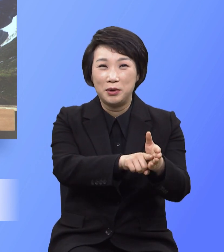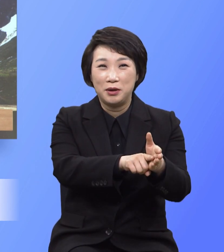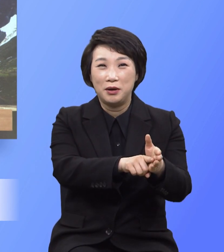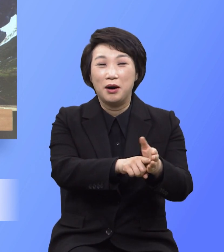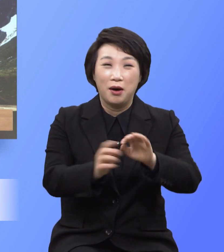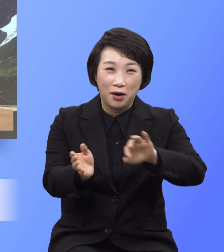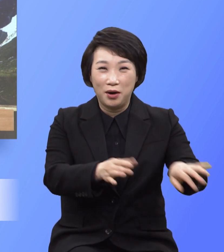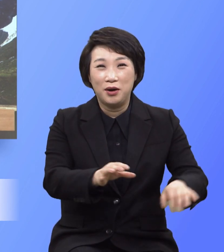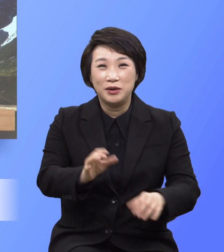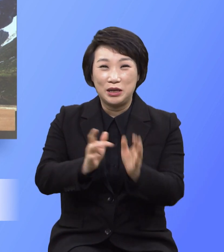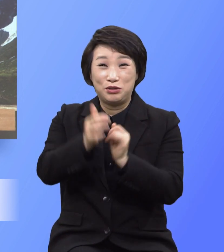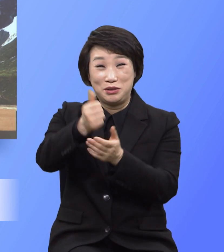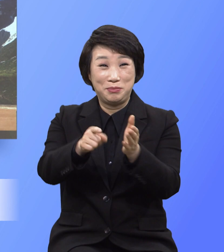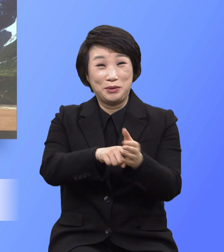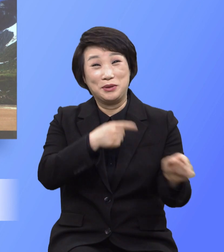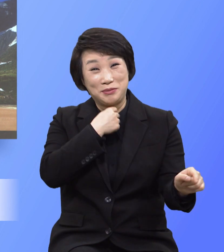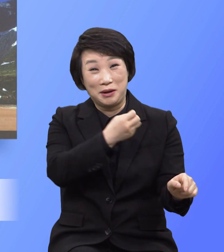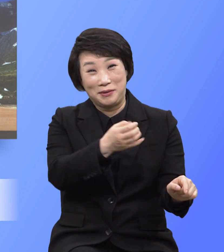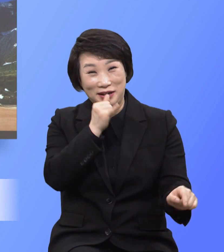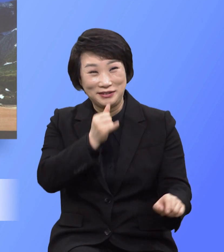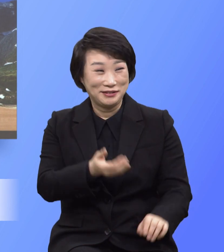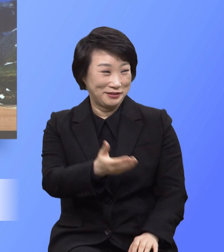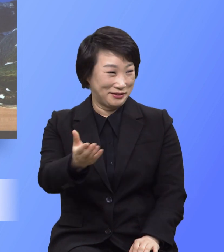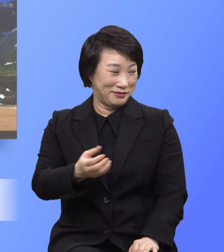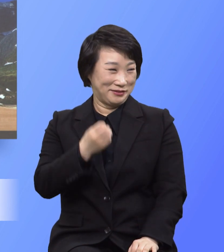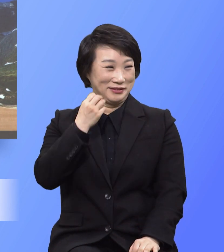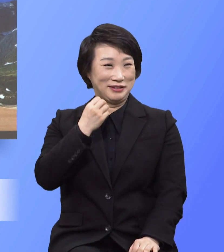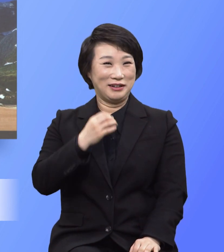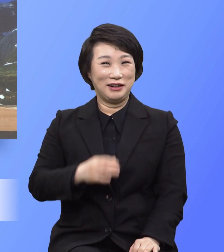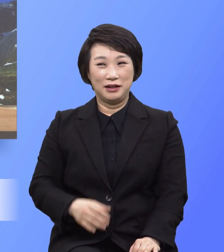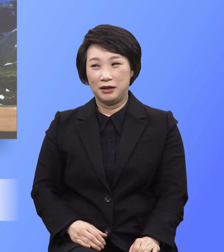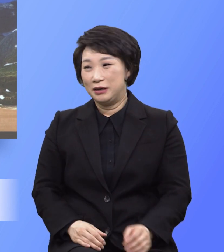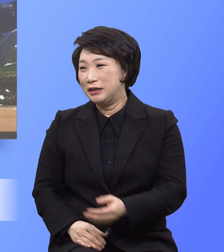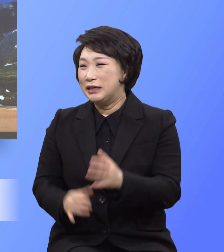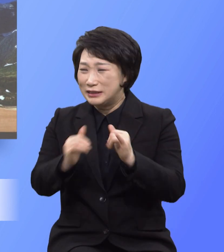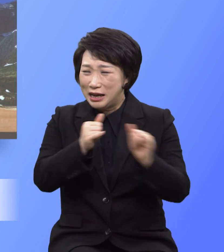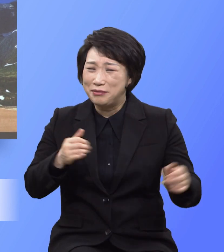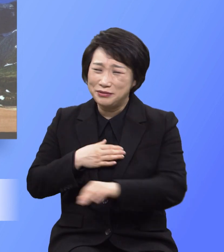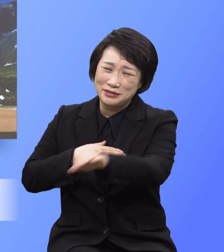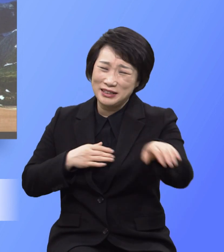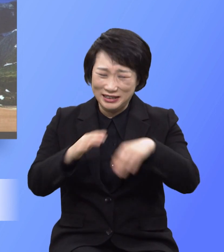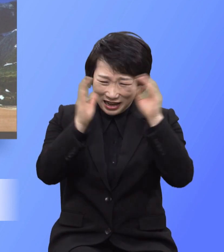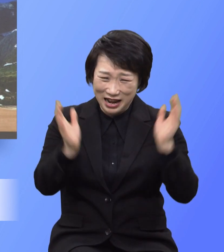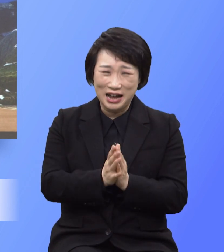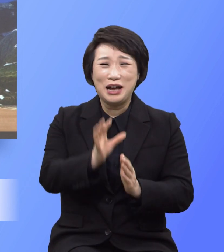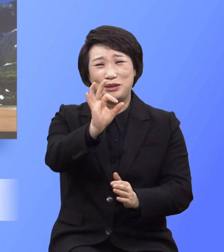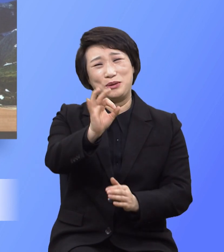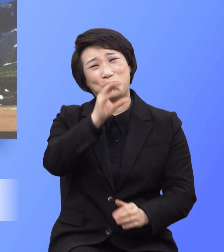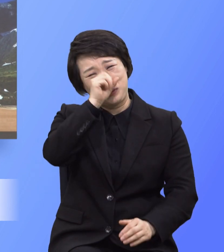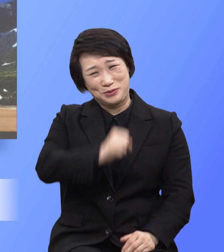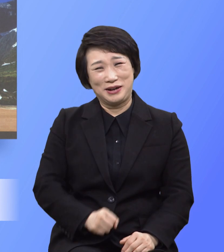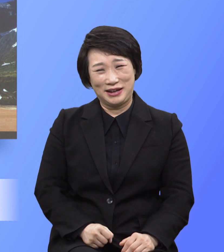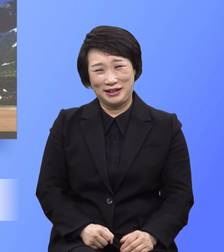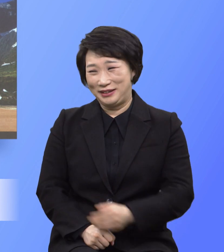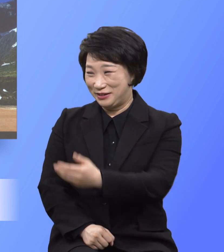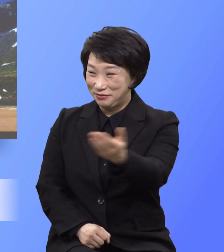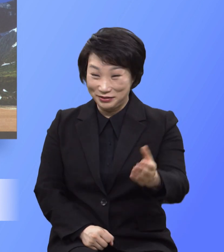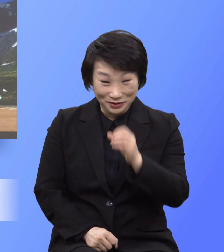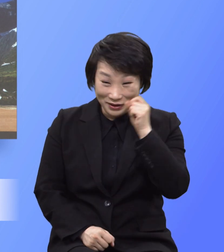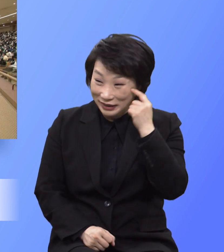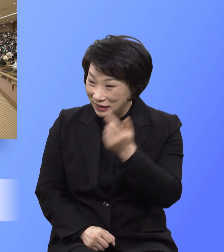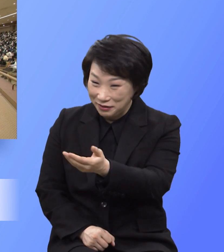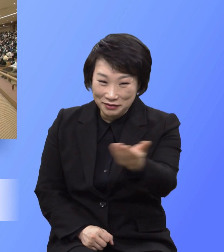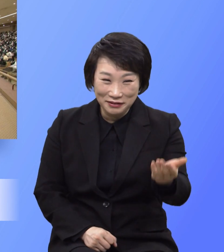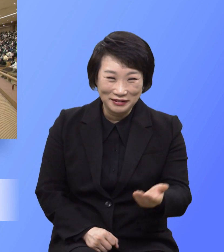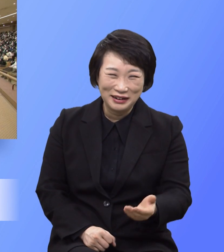우리 무슨 말인지 아십니까? 사람들이 이렇게 돈을 좋아해. 여러분도 좋아하죠? 예,